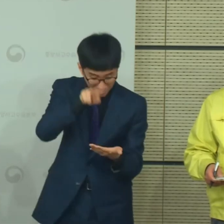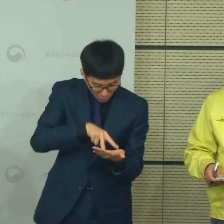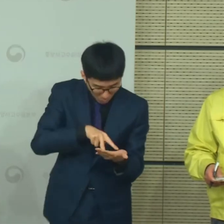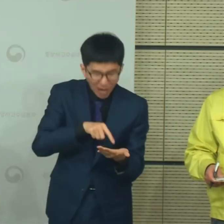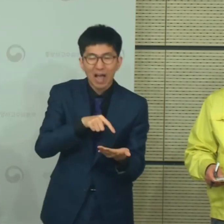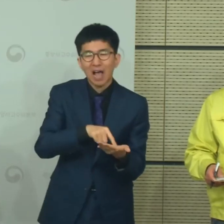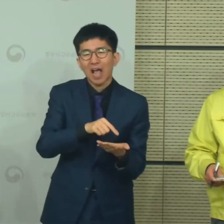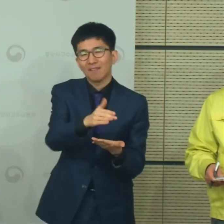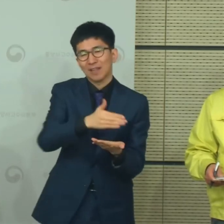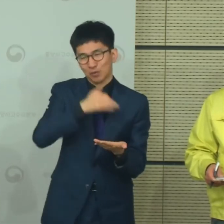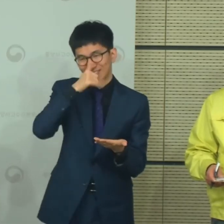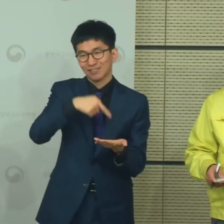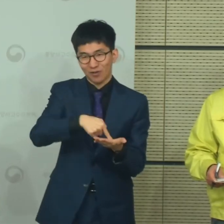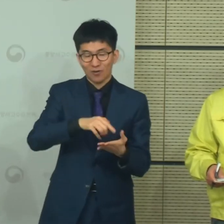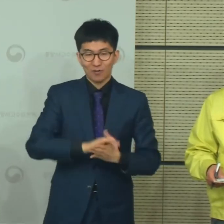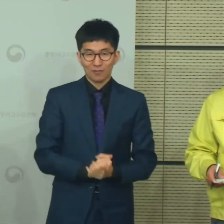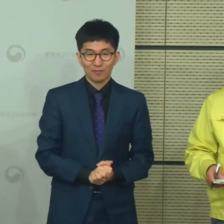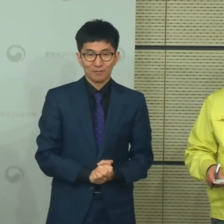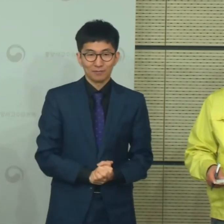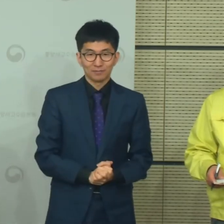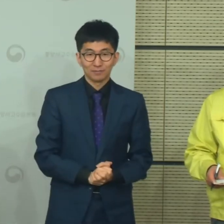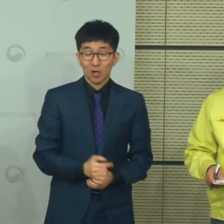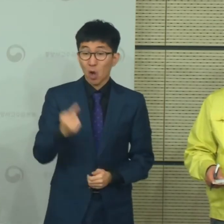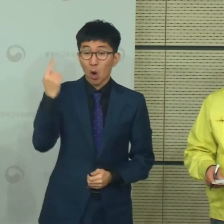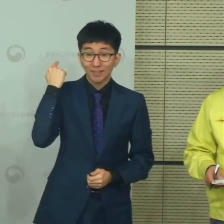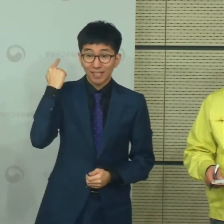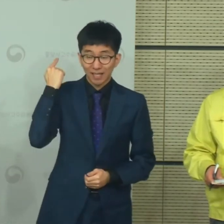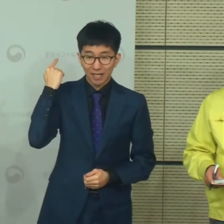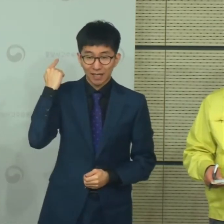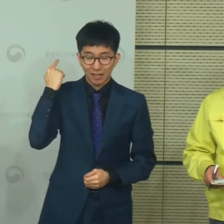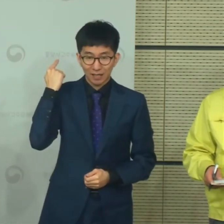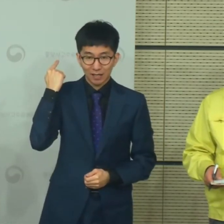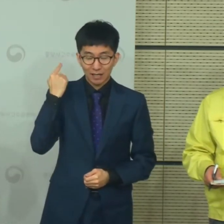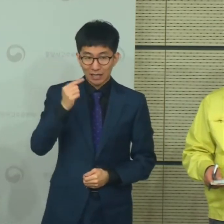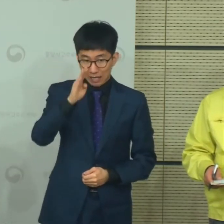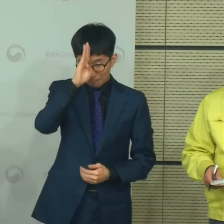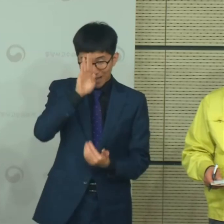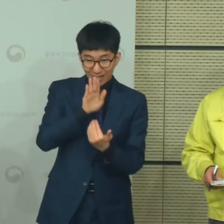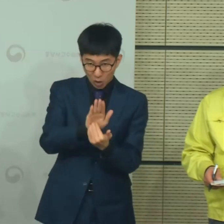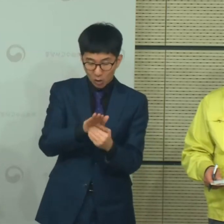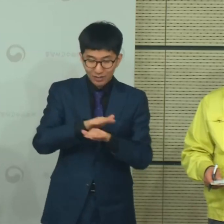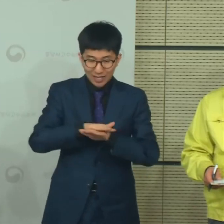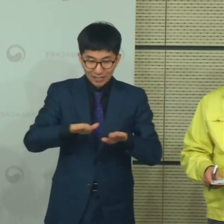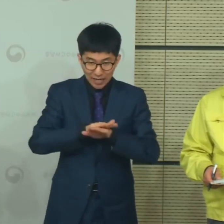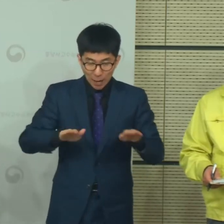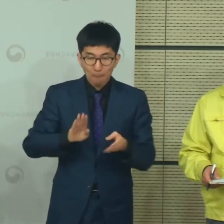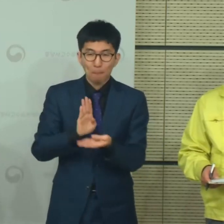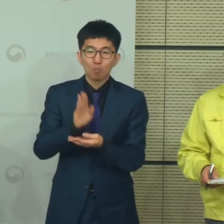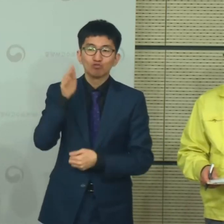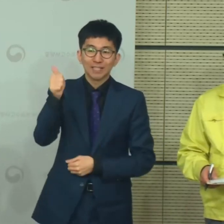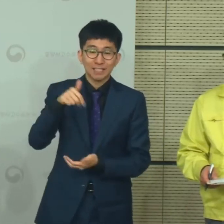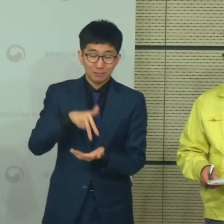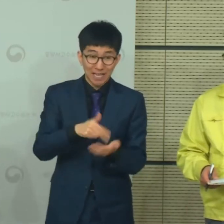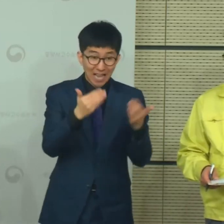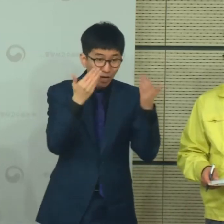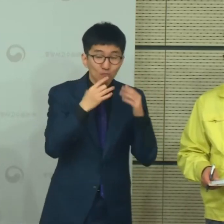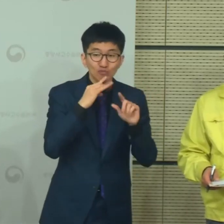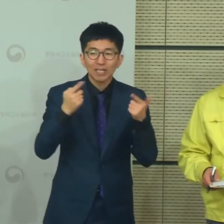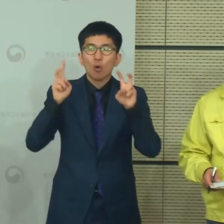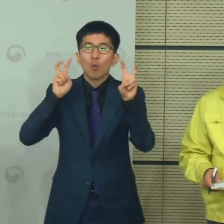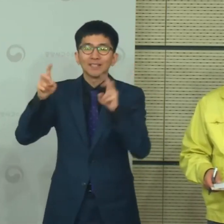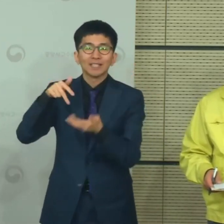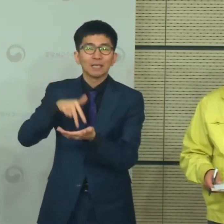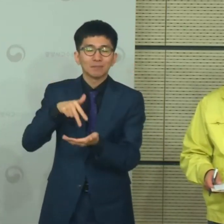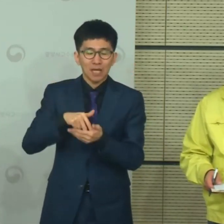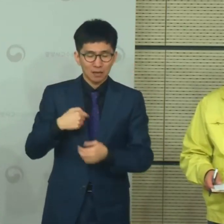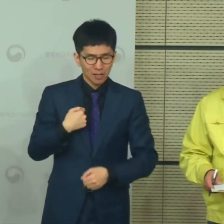점을 말씀을 드립니다. 어제 그 방역대책 본부장께서도 가능하면 학교나 그 직장에서도 진단서 없이도